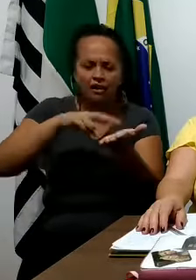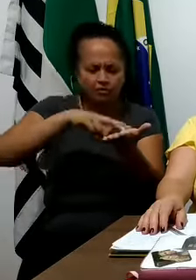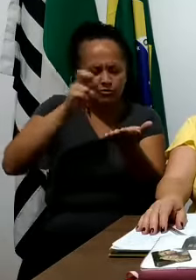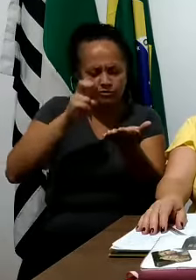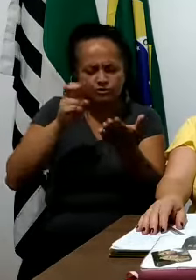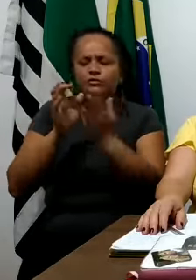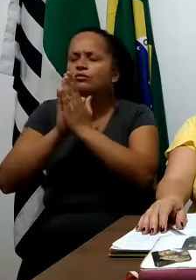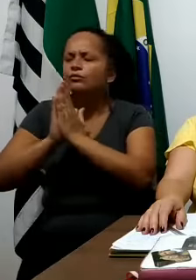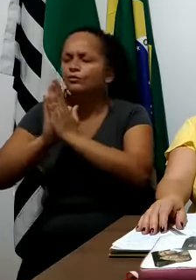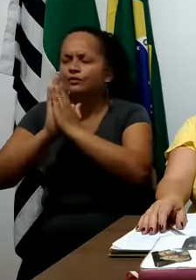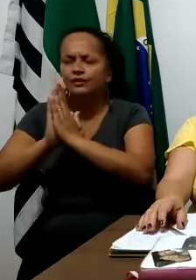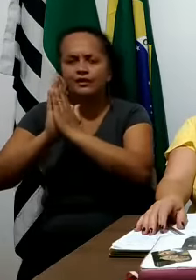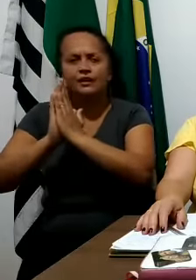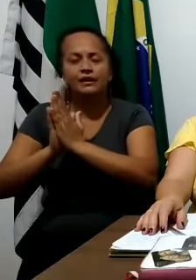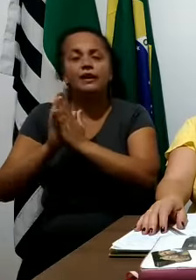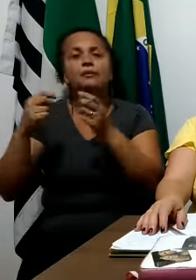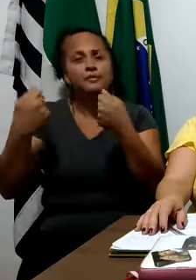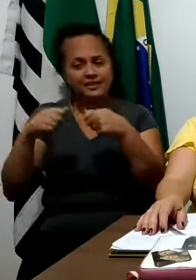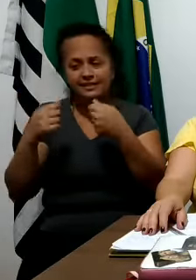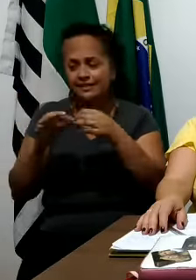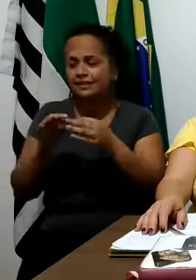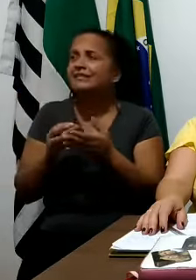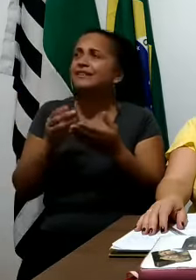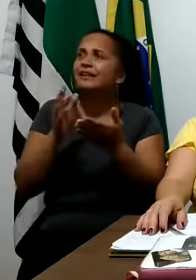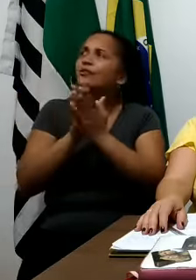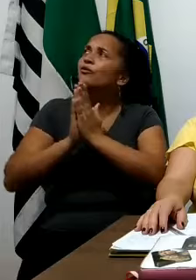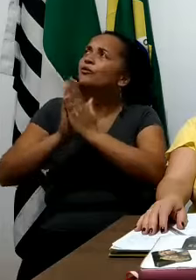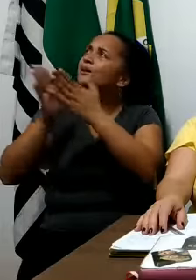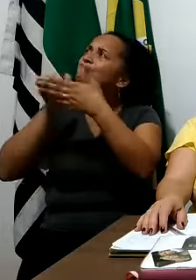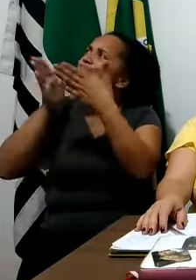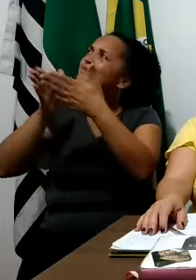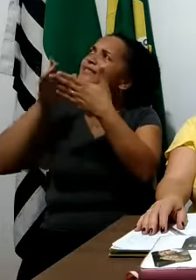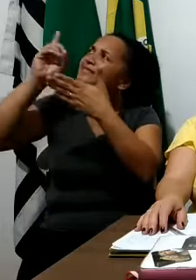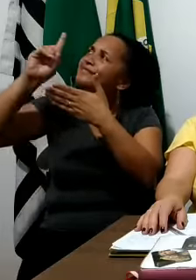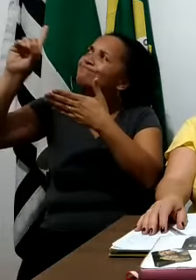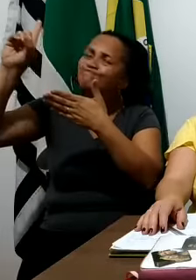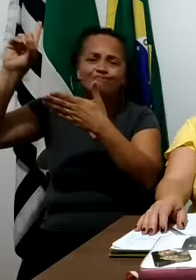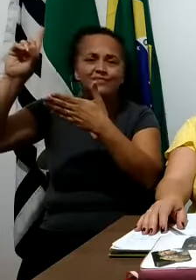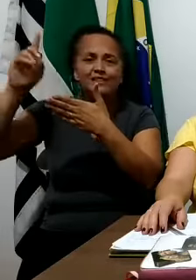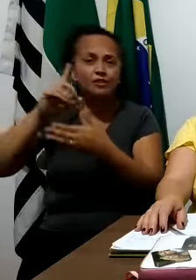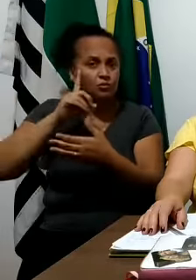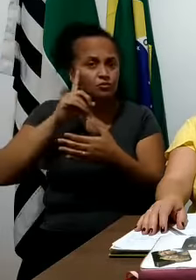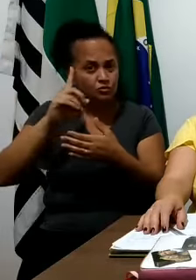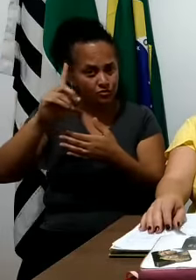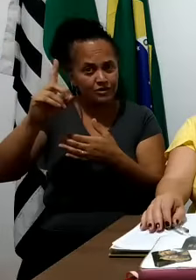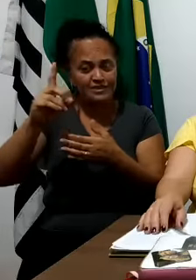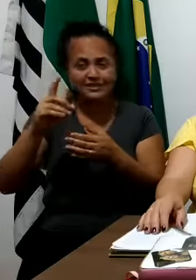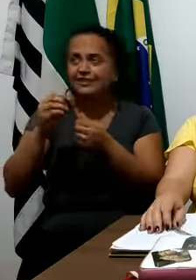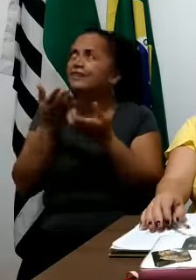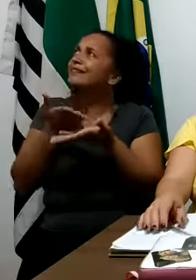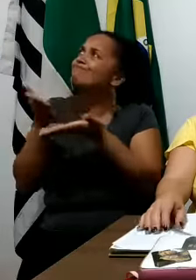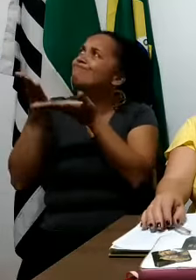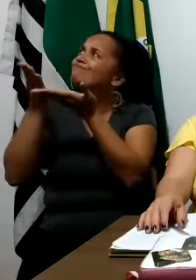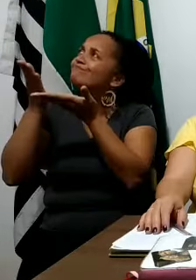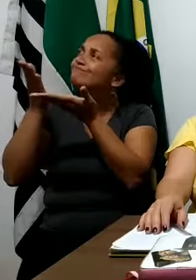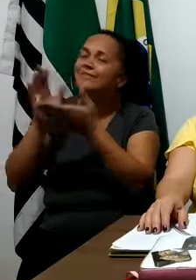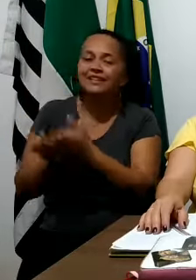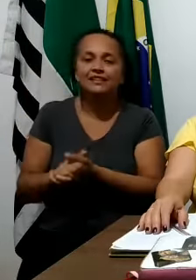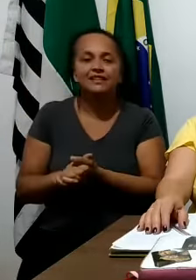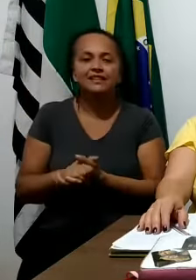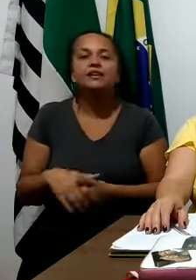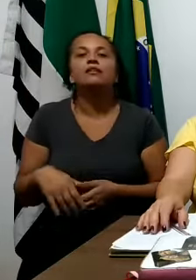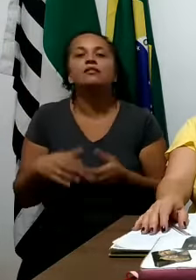né? Se preparar para o dia, né? Buscar o Senhor nesses dias tão difícil. E uma coisa que a